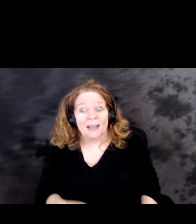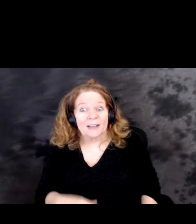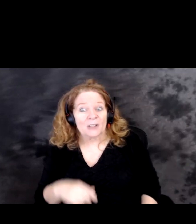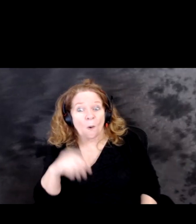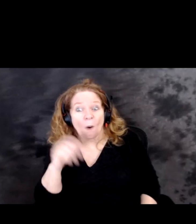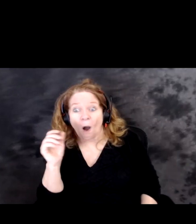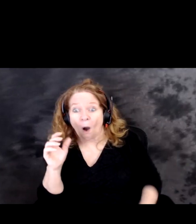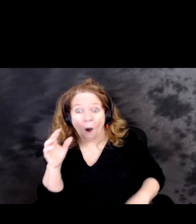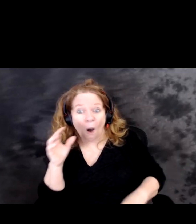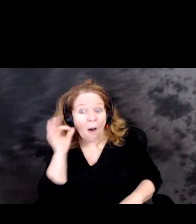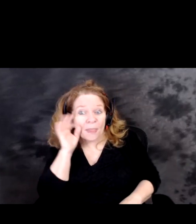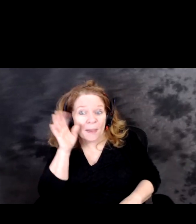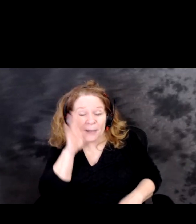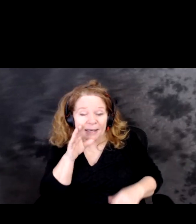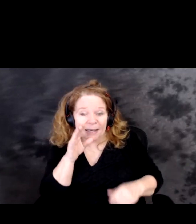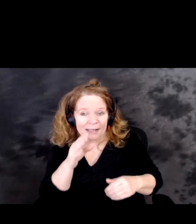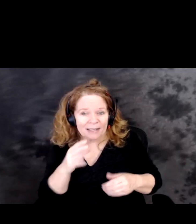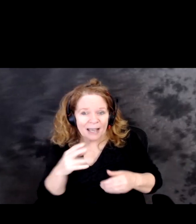Y las abejitas